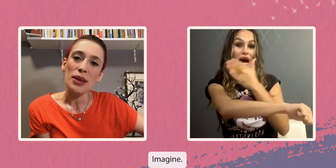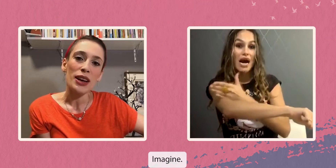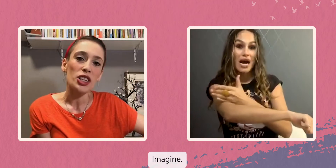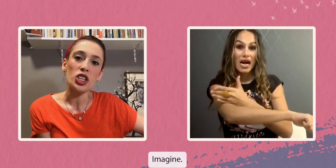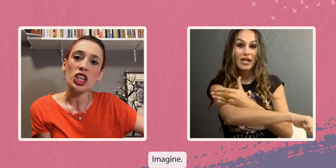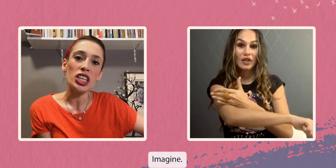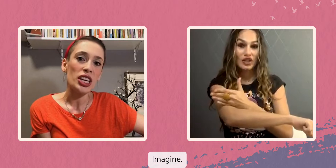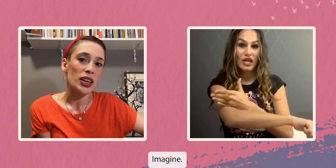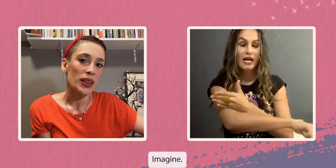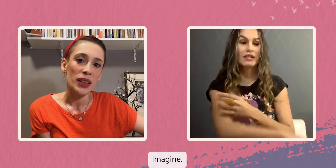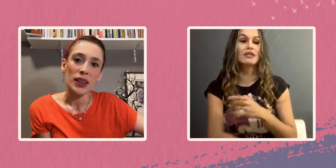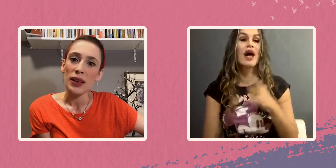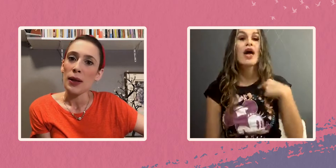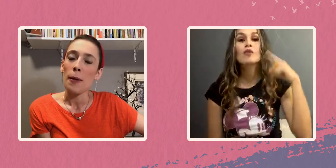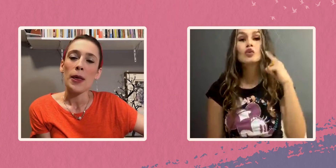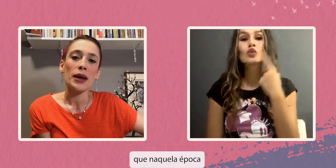Mas